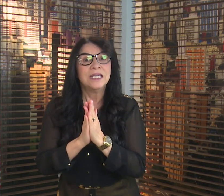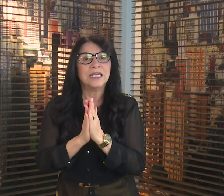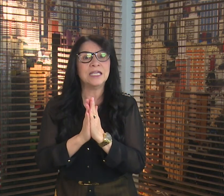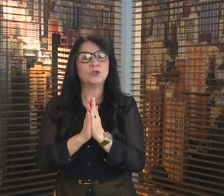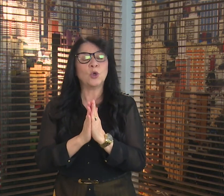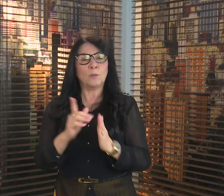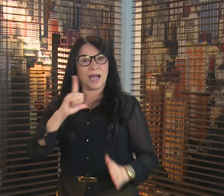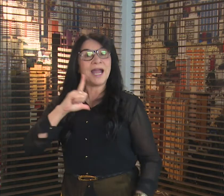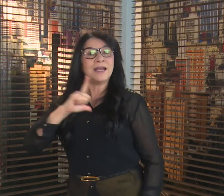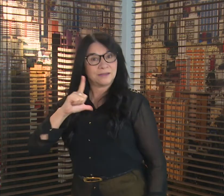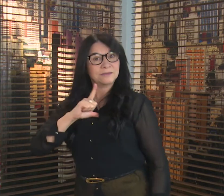e tomar